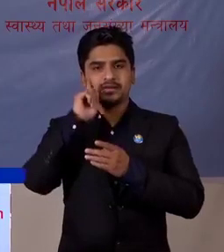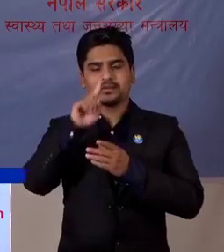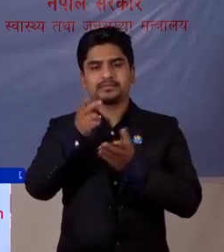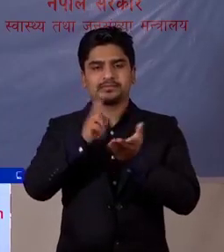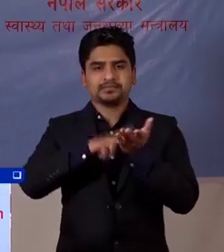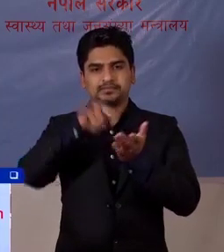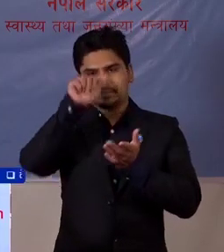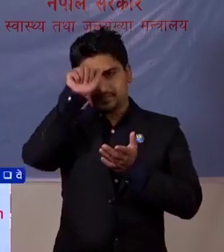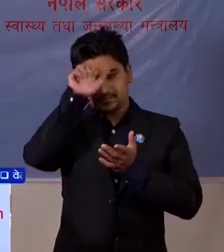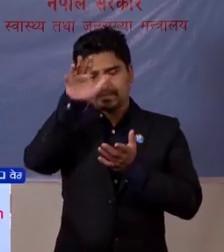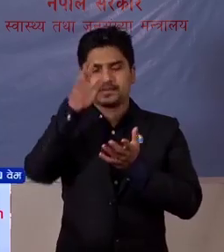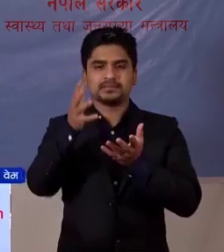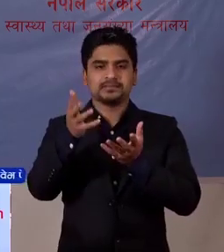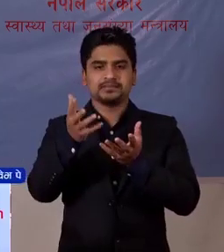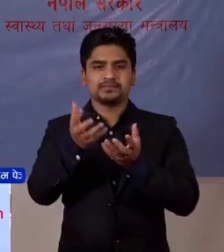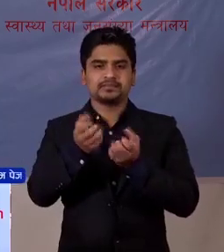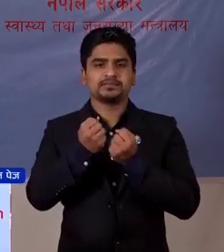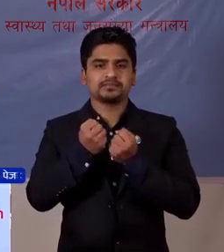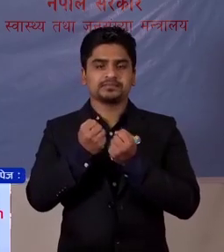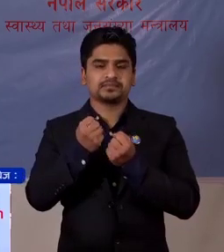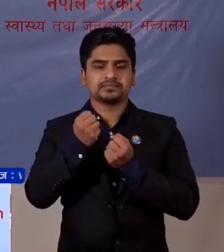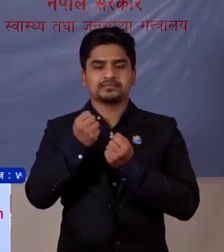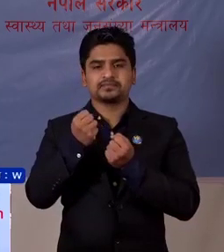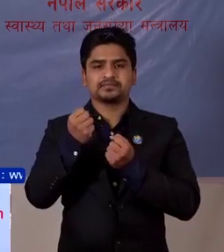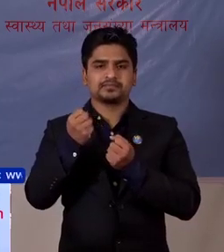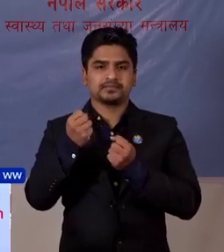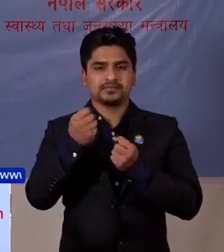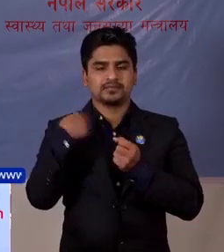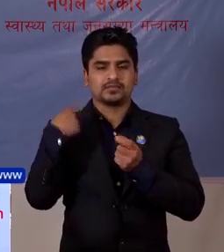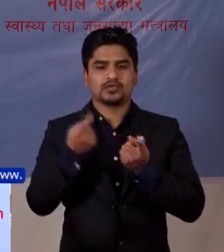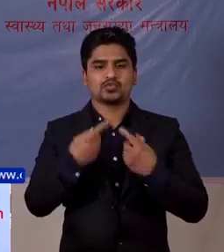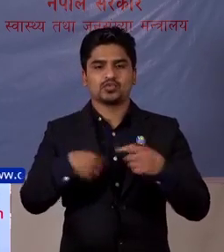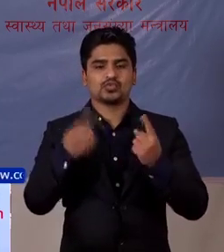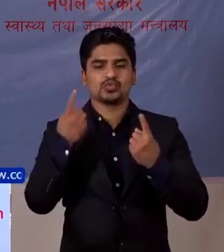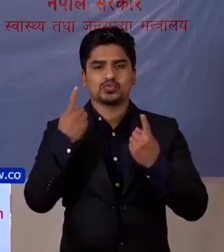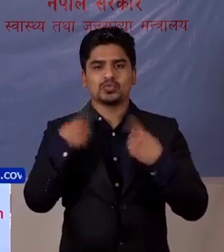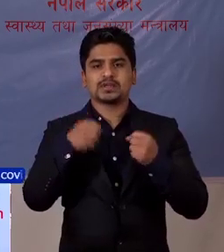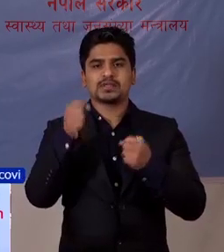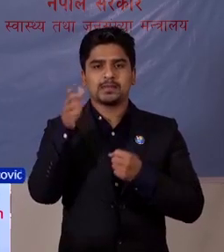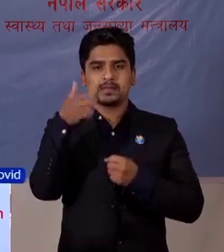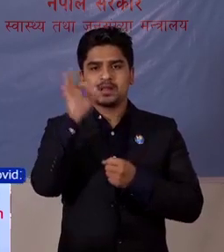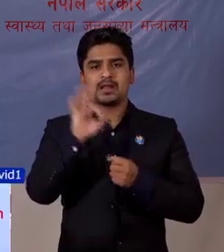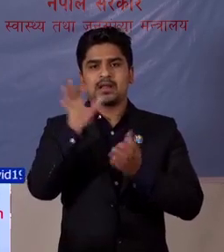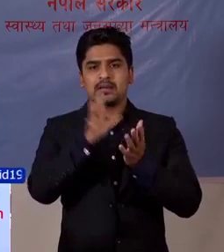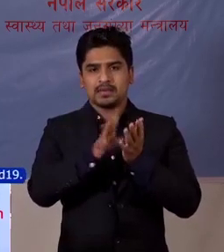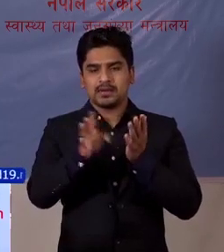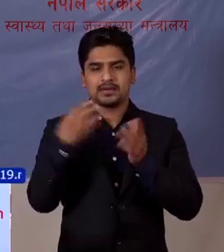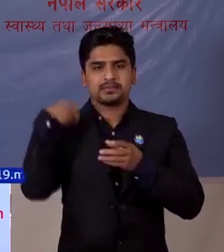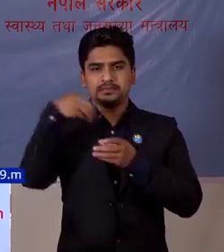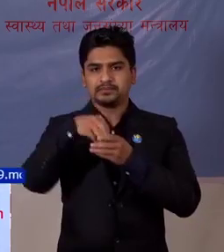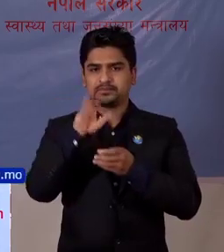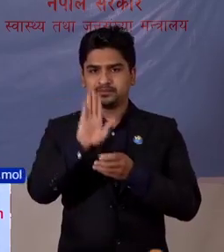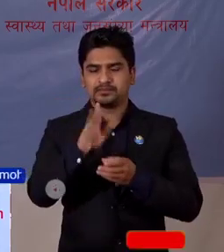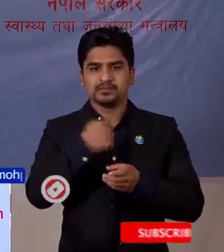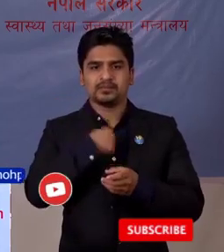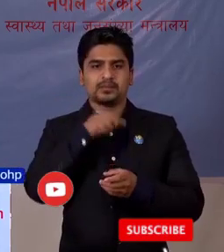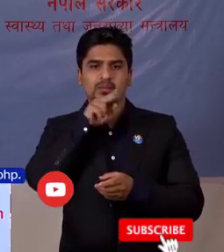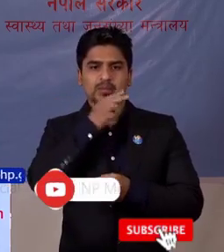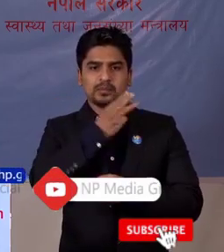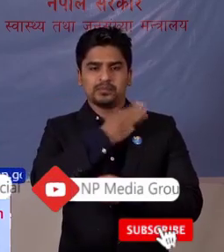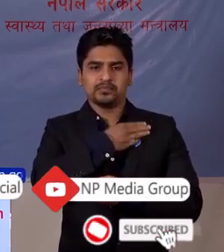दैनिक अद्यावधिक विवरण प्रस्तुत गर्न स्वास्थ्य तथा जनसङ्ख्या मन्त्रालयको तर्फबाट उपस्थित छु म